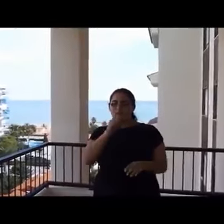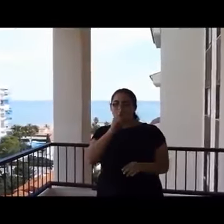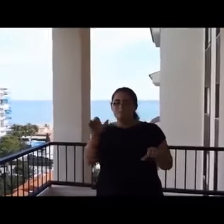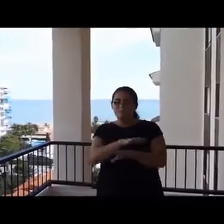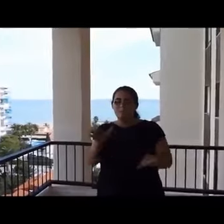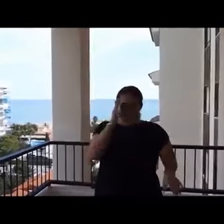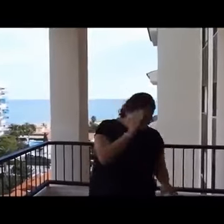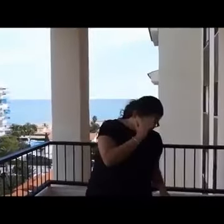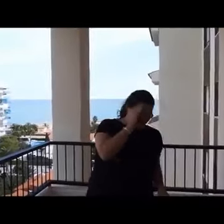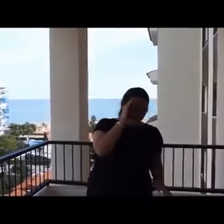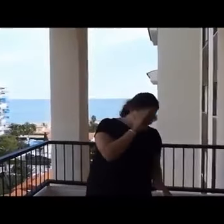sociedad